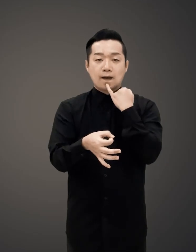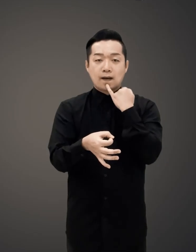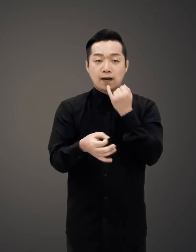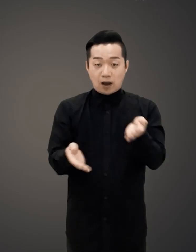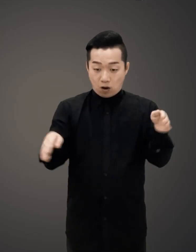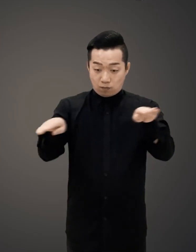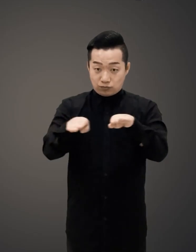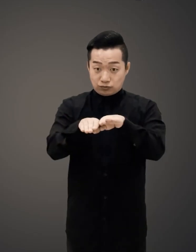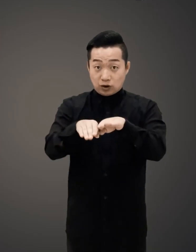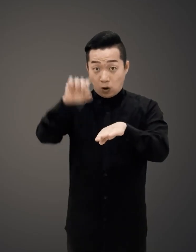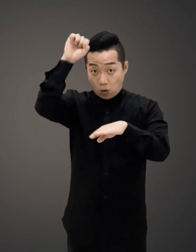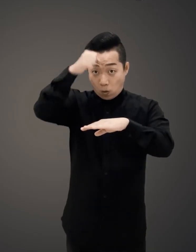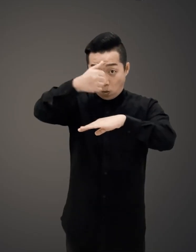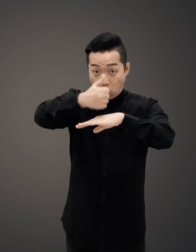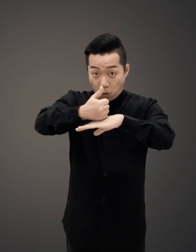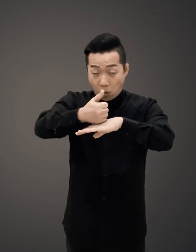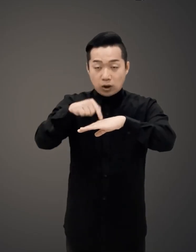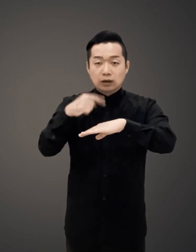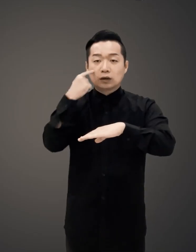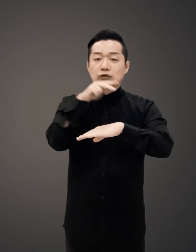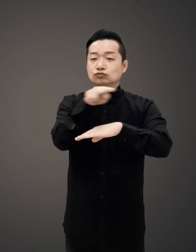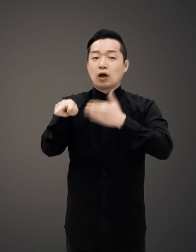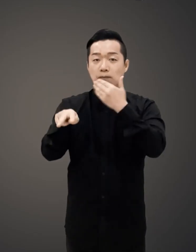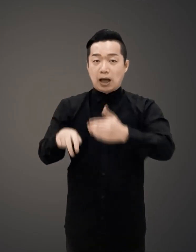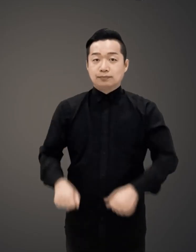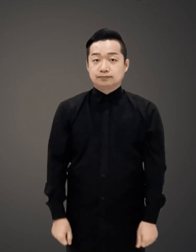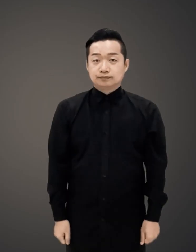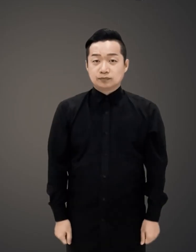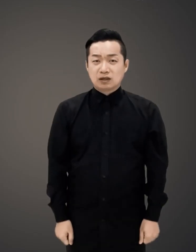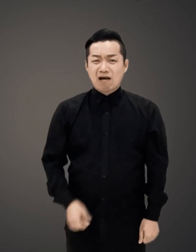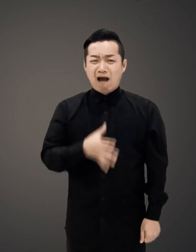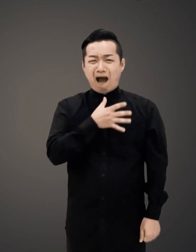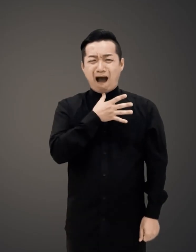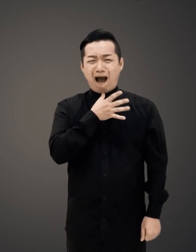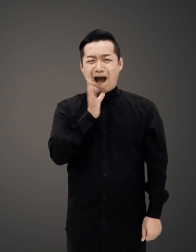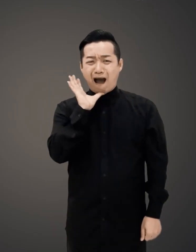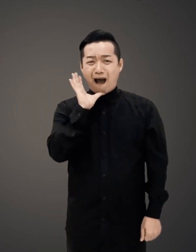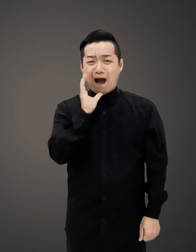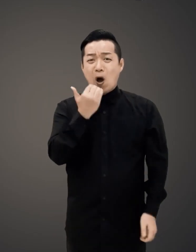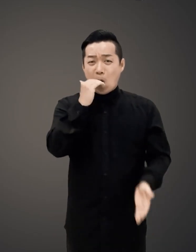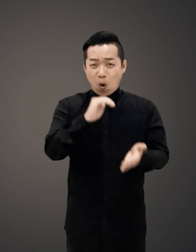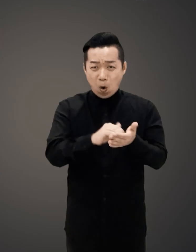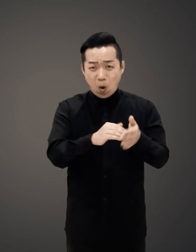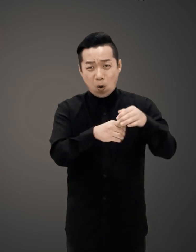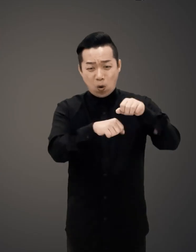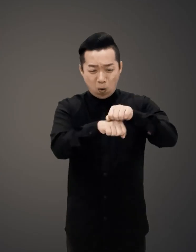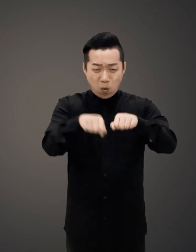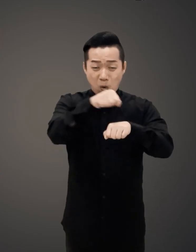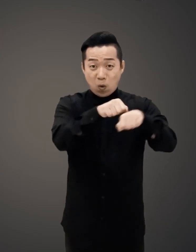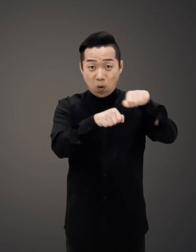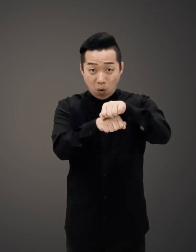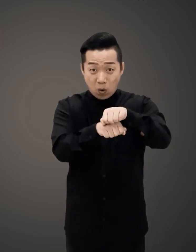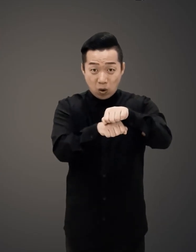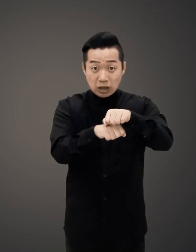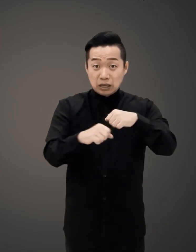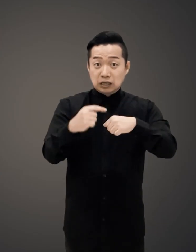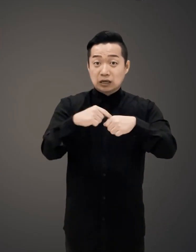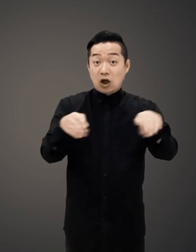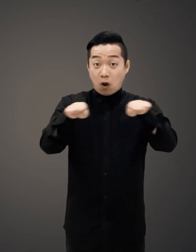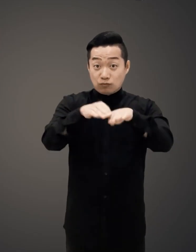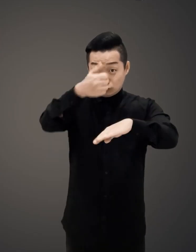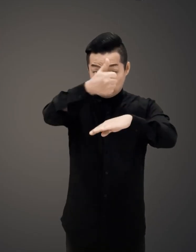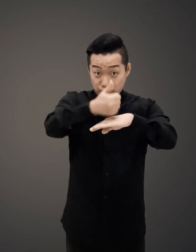그 건물의 가장 위에 있는 테라스를 구경할 수 있고 그 오래된 벽돌을 이렇게 구불구불하게 만들어진 지붕 위에